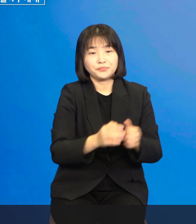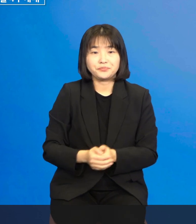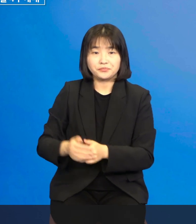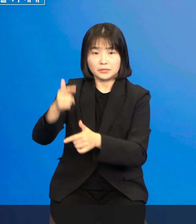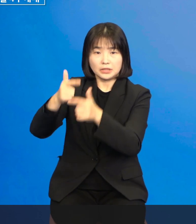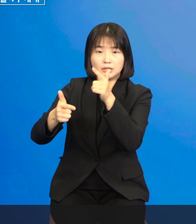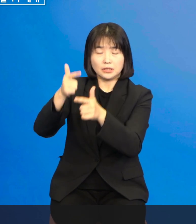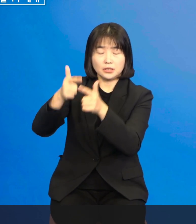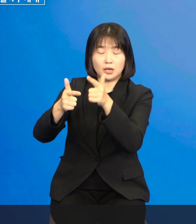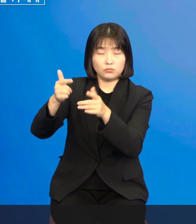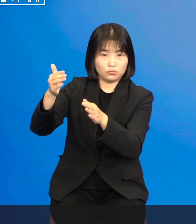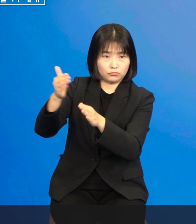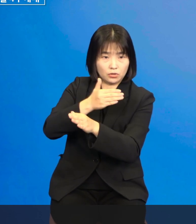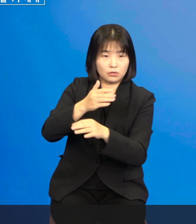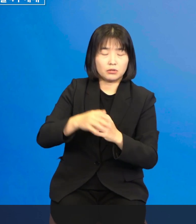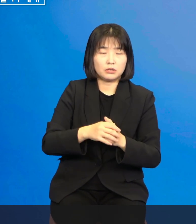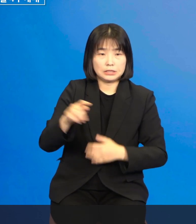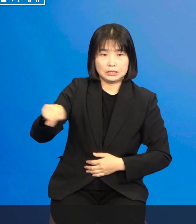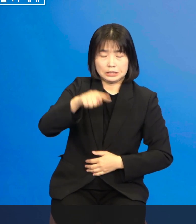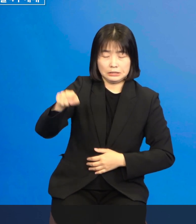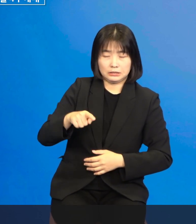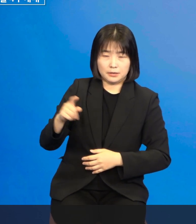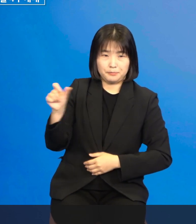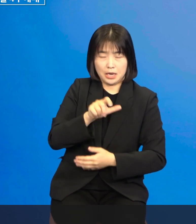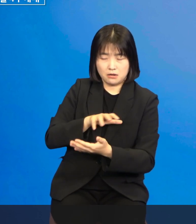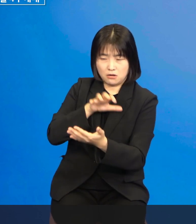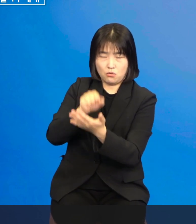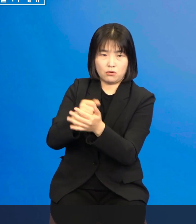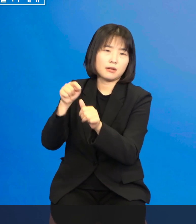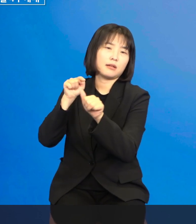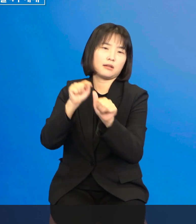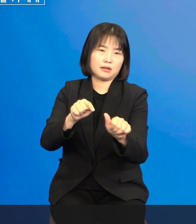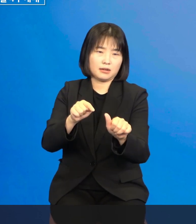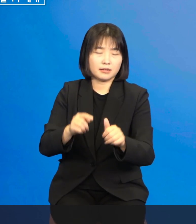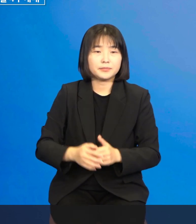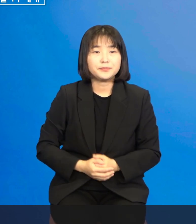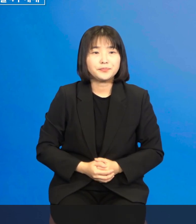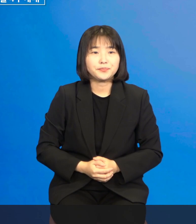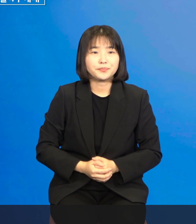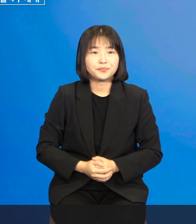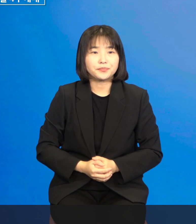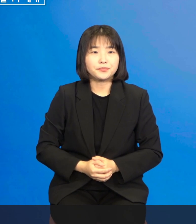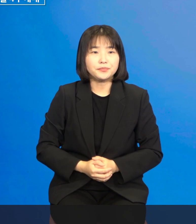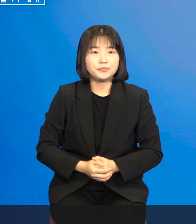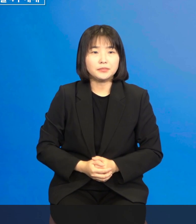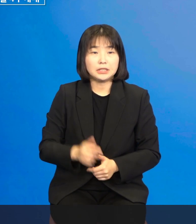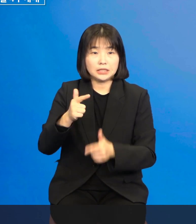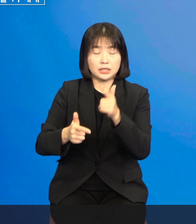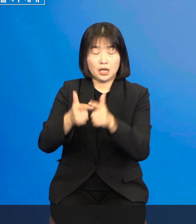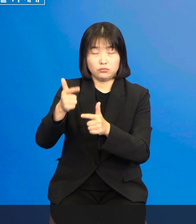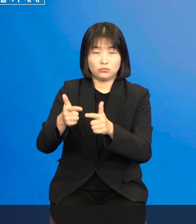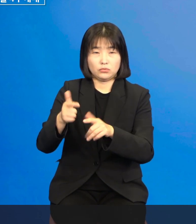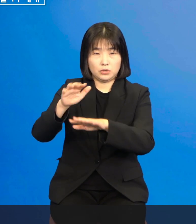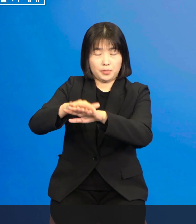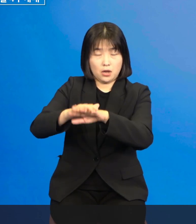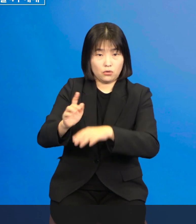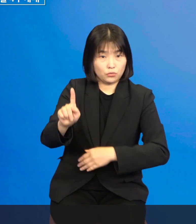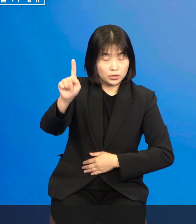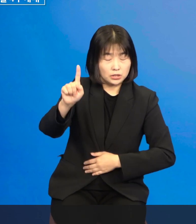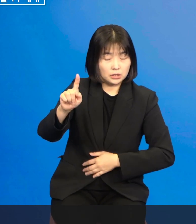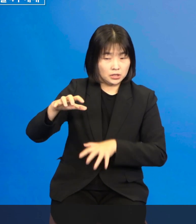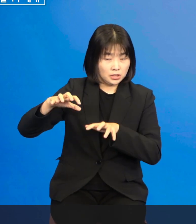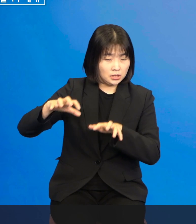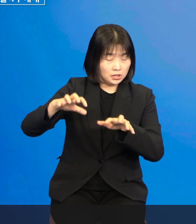숨어 있다가 뽕나무 숲의 맞은 쪽에서부터 그들을 기습하여 공격하여라. 뽕나무 밭